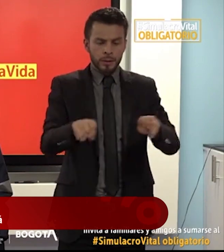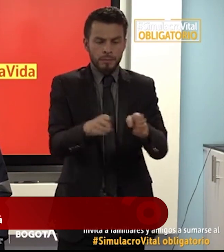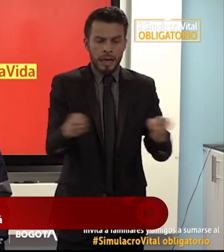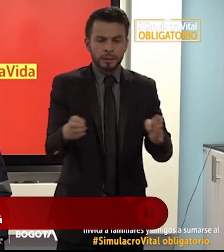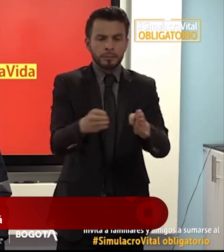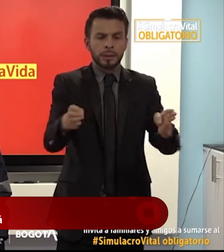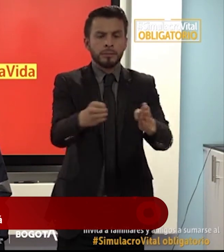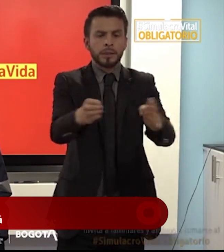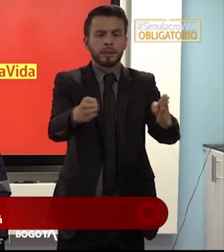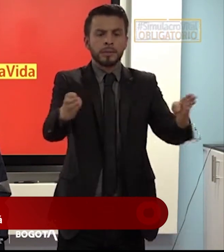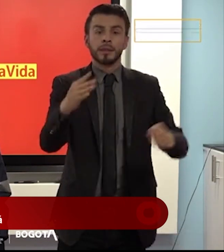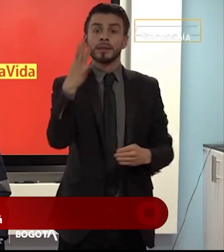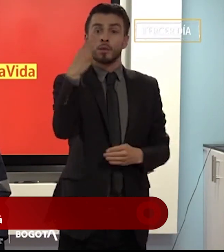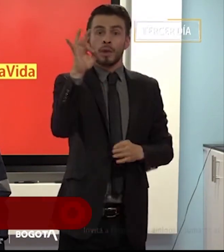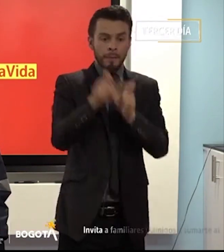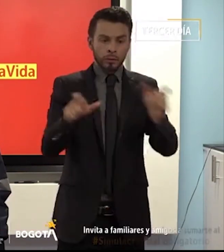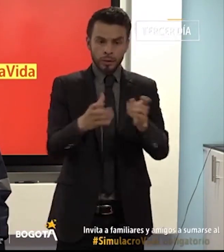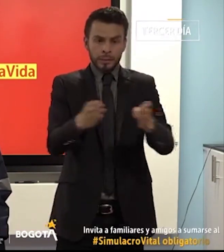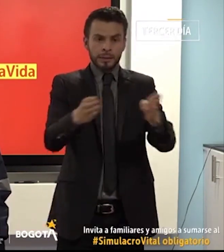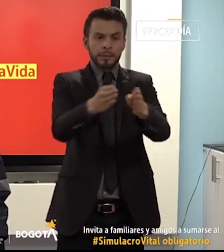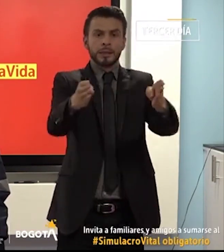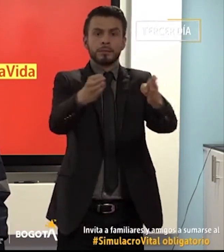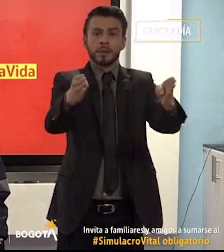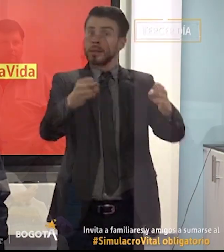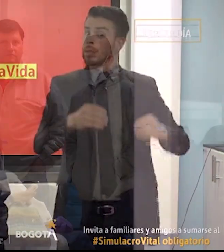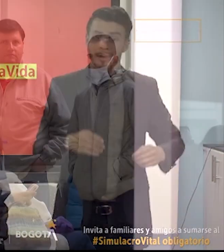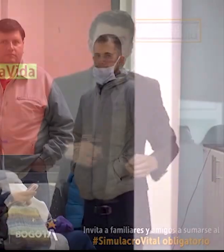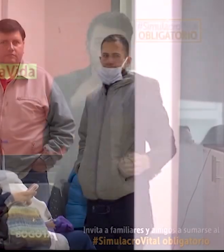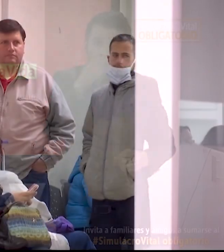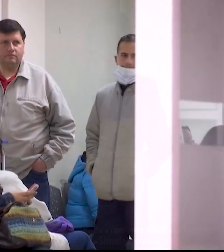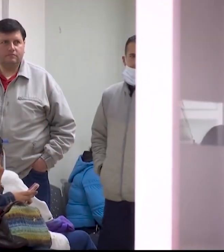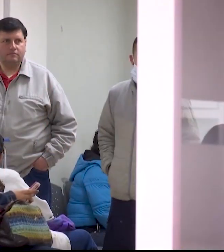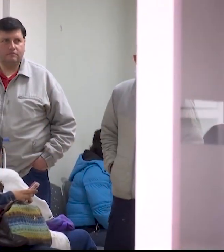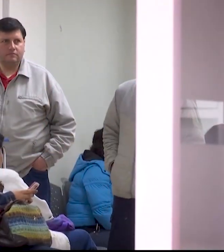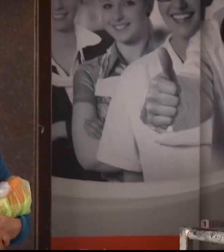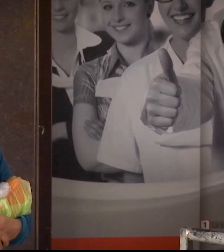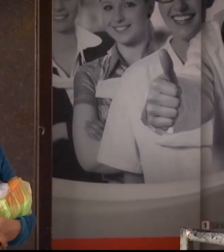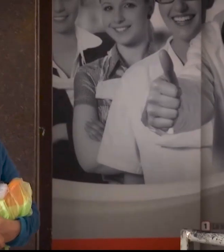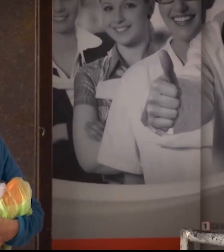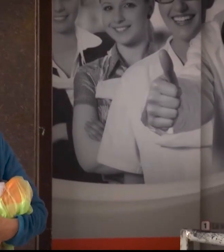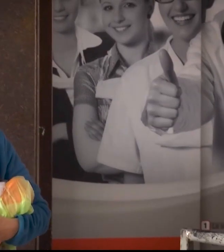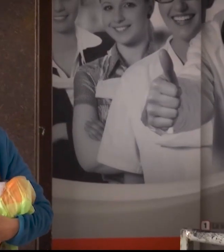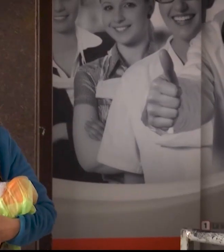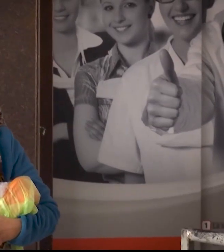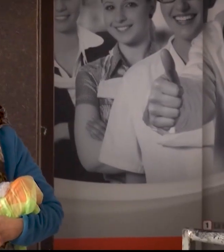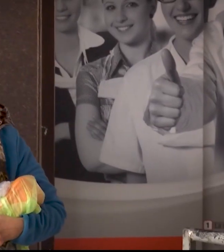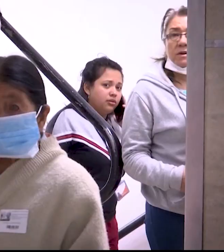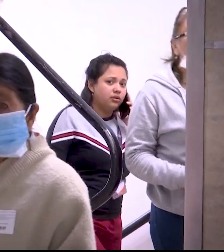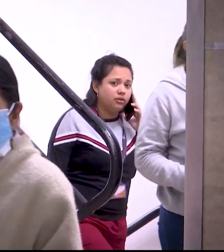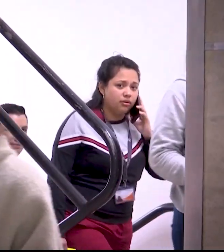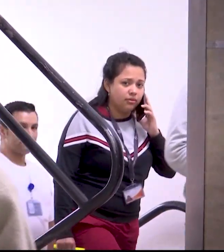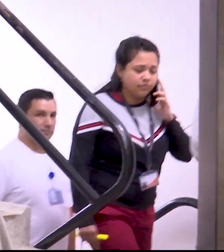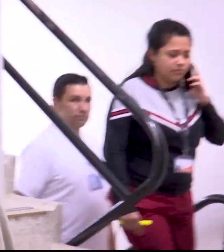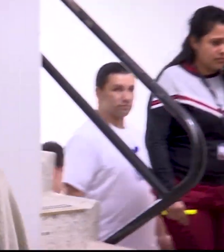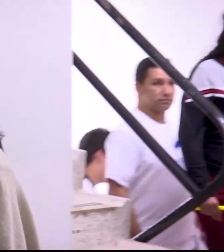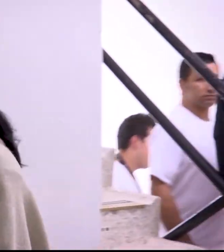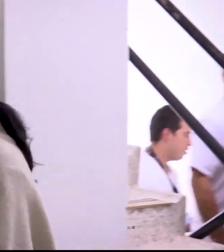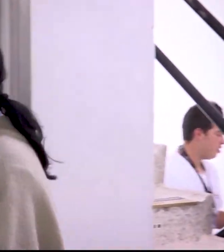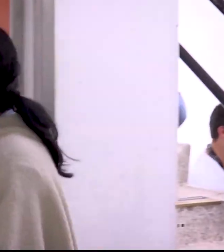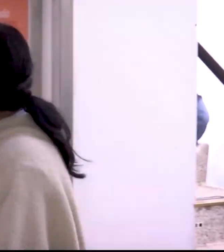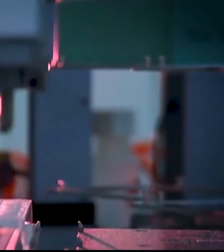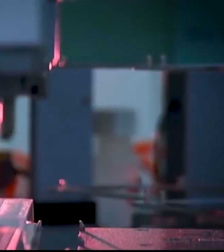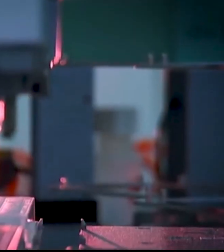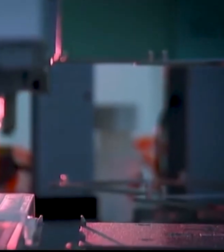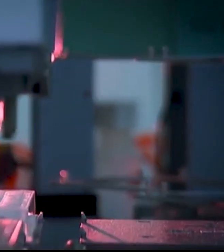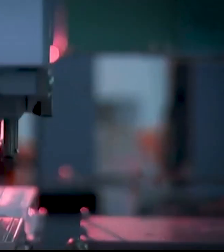definitivamente al que encontremos en esas condiciones. Claudia López también anunció que esta semana se tomarán las sedes de la intervenida Salucop para ampliar la